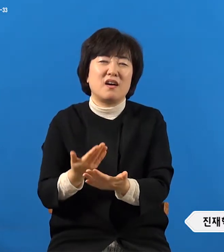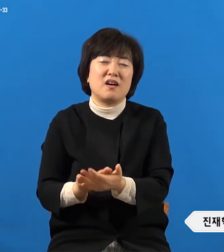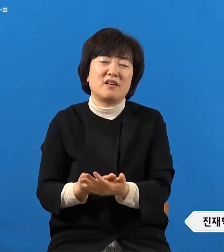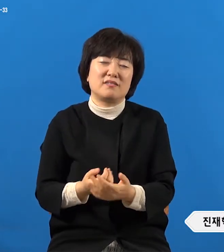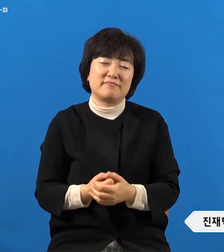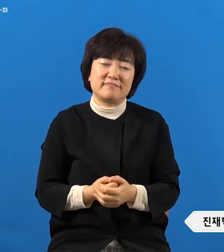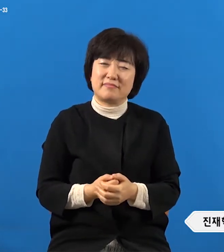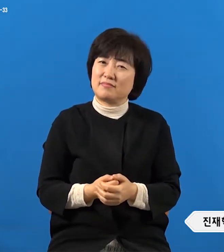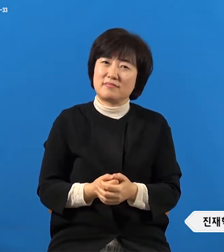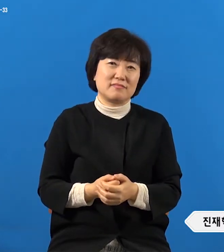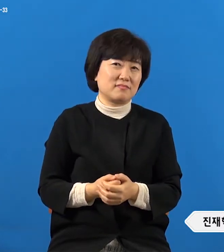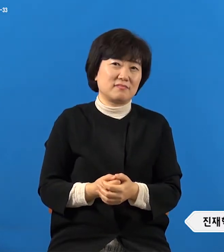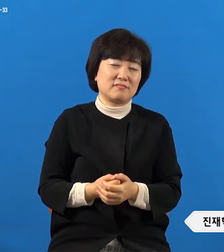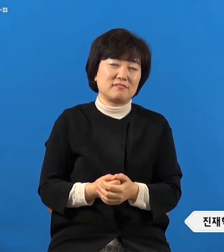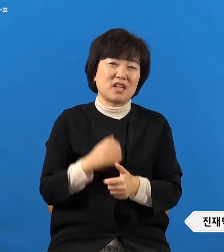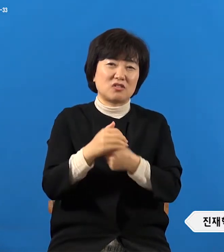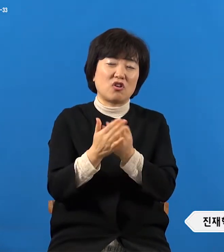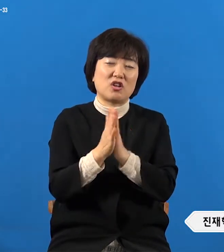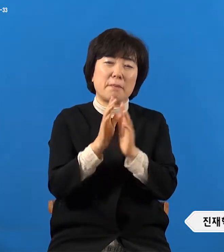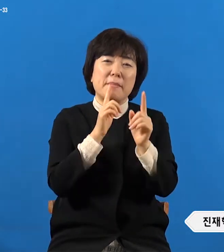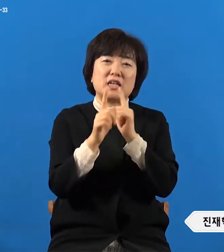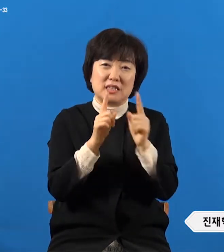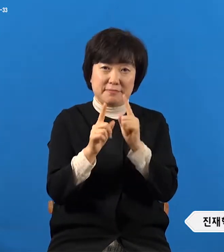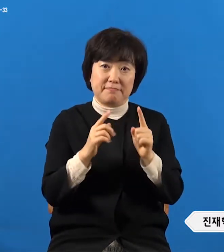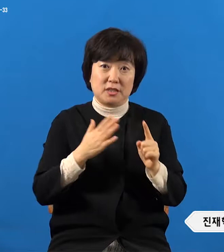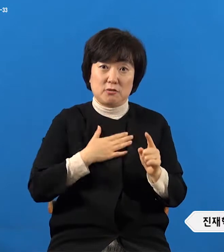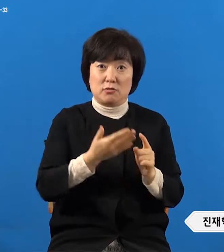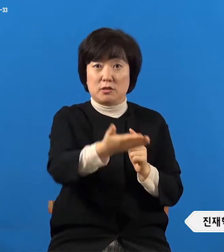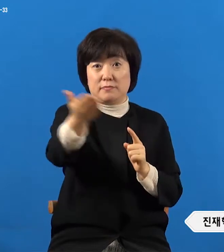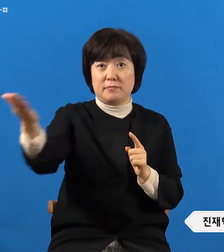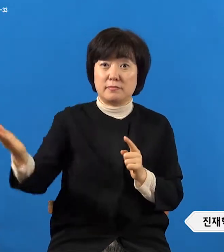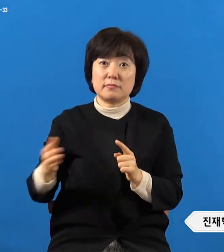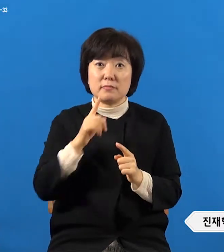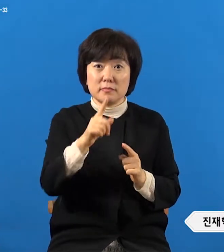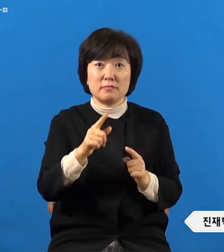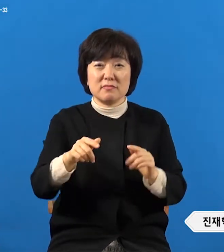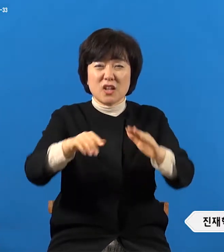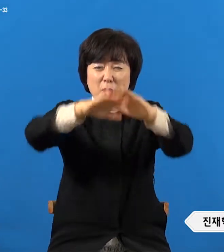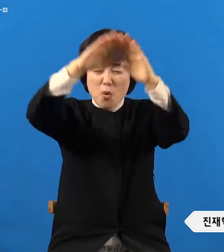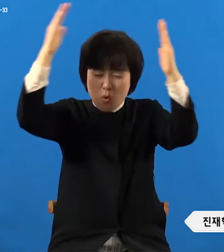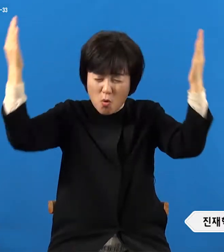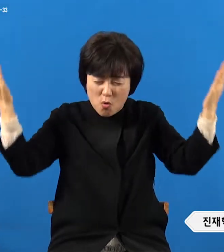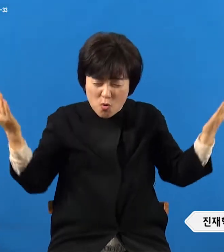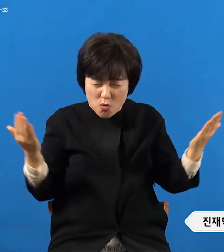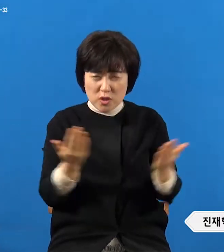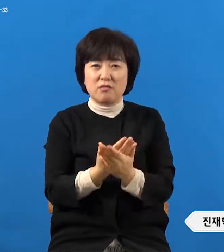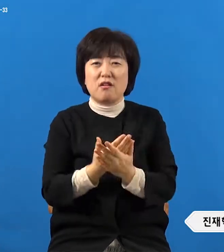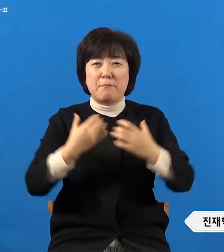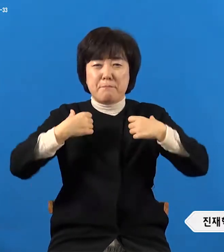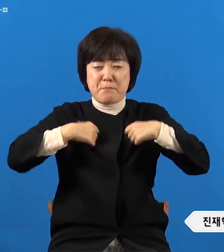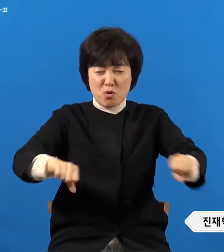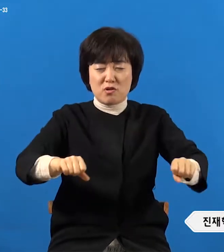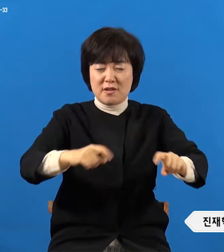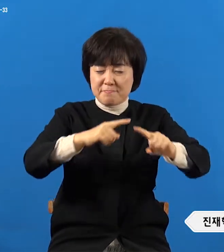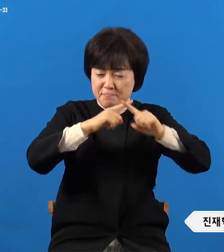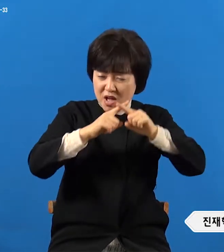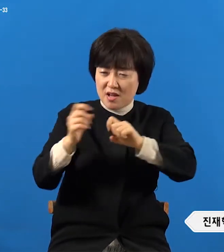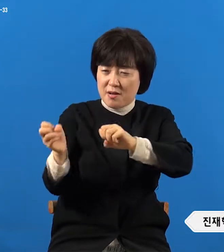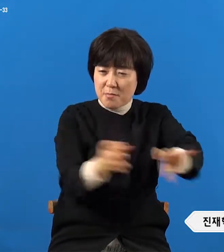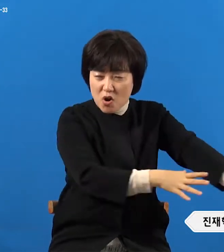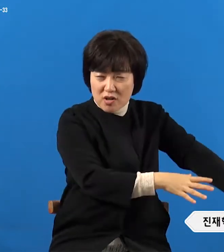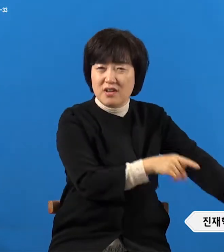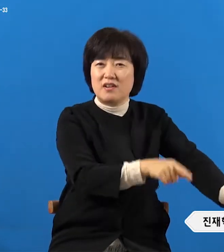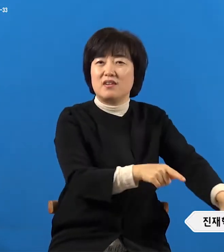움직인다면, 오늘 성경은 여러분과 저에게 말씀합니다. 내 모든 것들을 다 버리지 아니한다면,